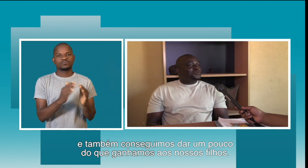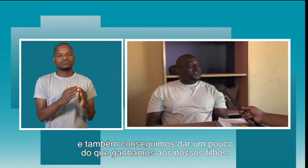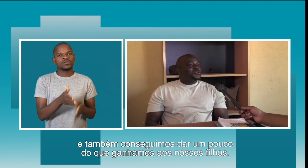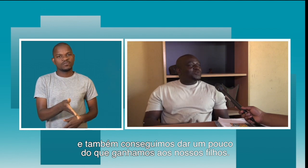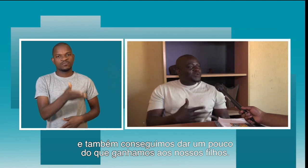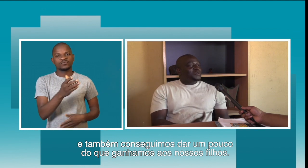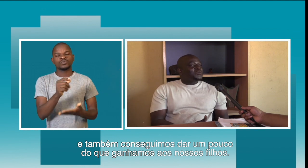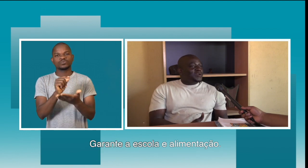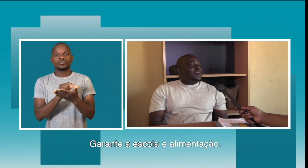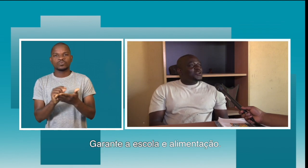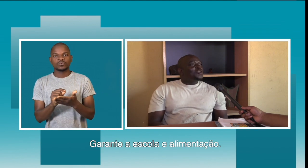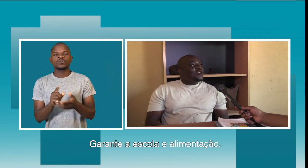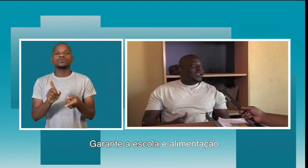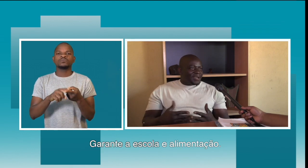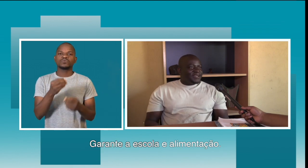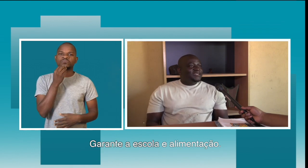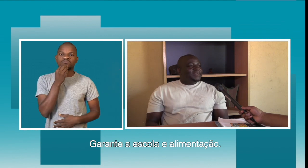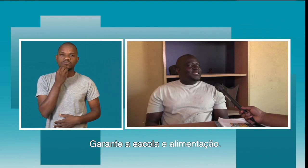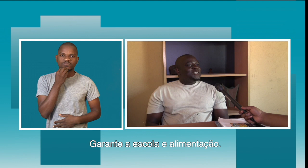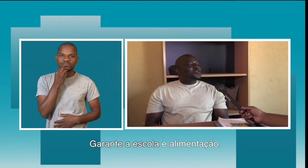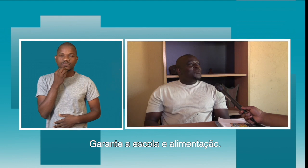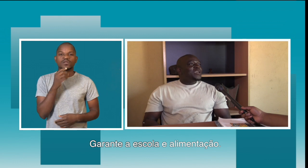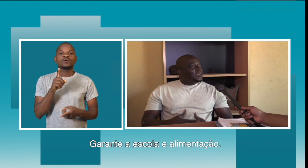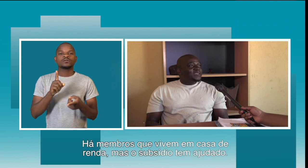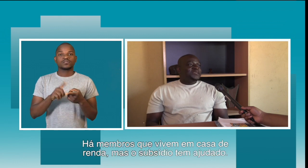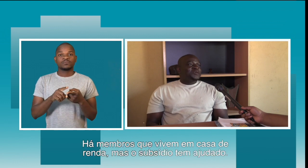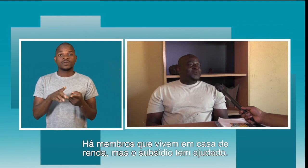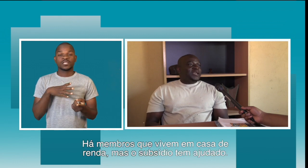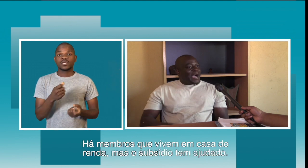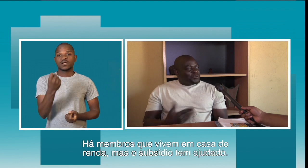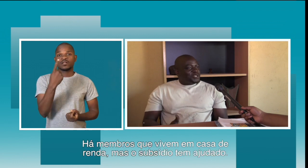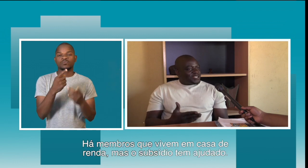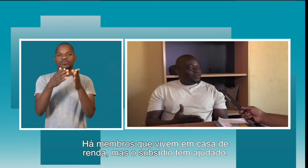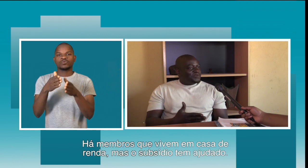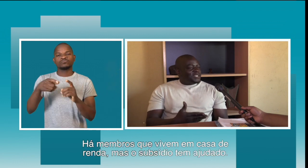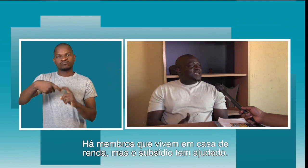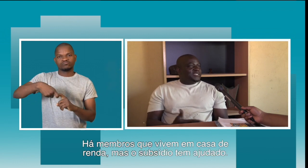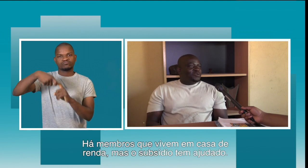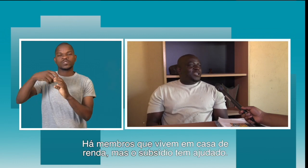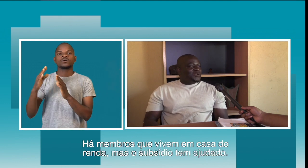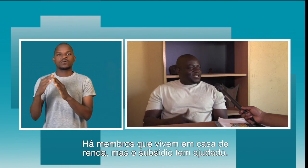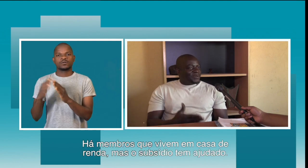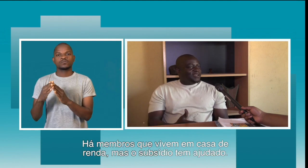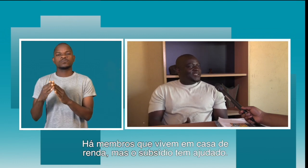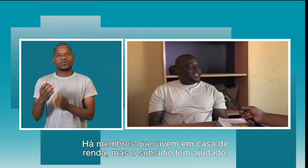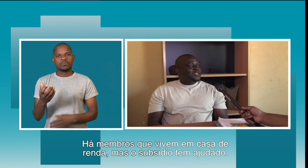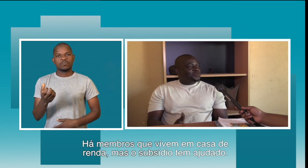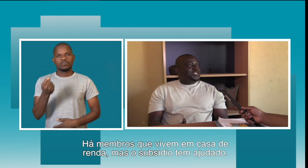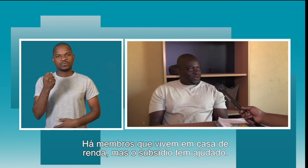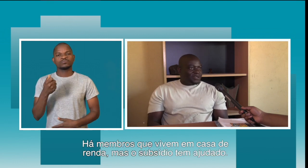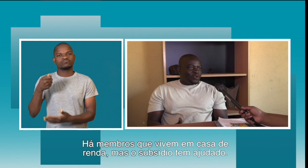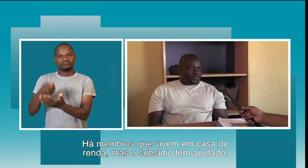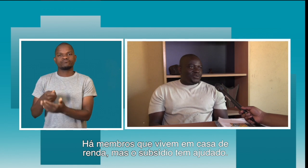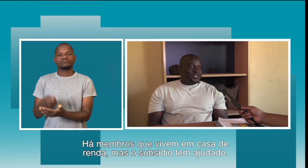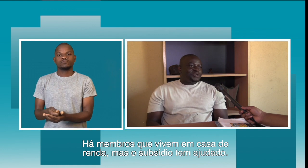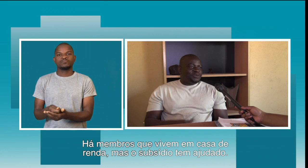temos para os nossos filhos, para vão à escola, e de comer. Há os que estão mesmo nas casas de alugue, mas também, talvez, daquilo que